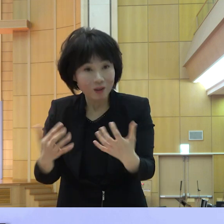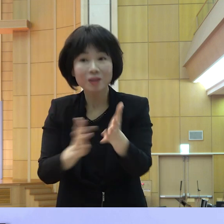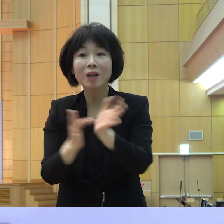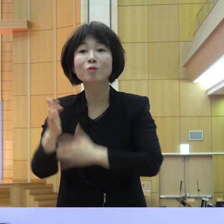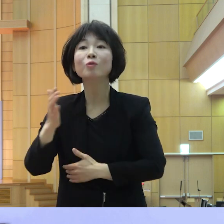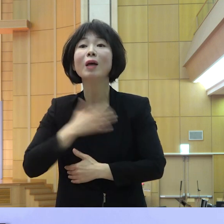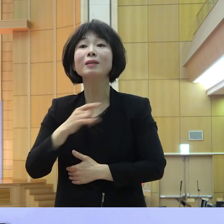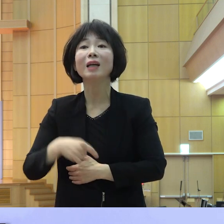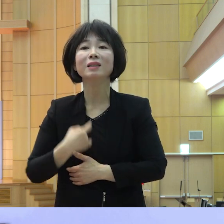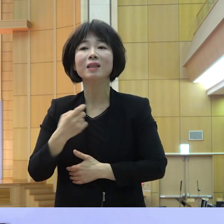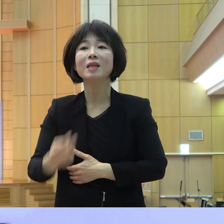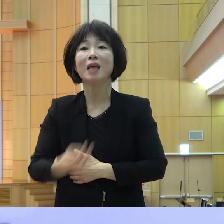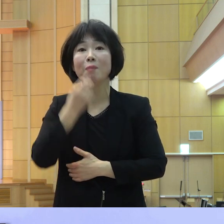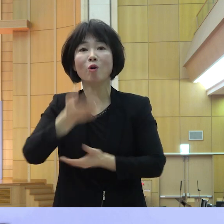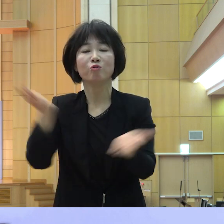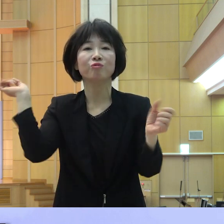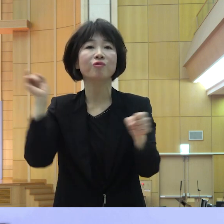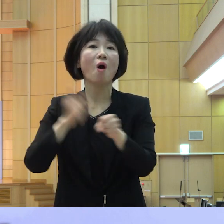이 떡을